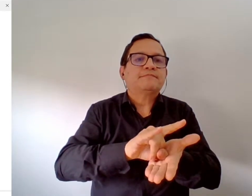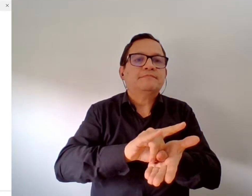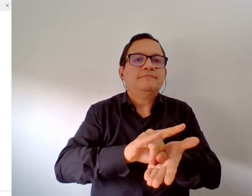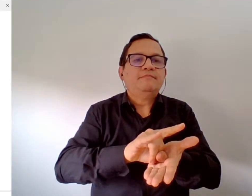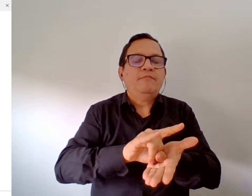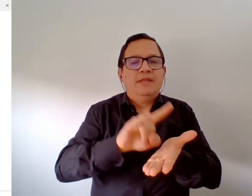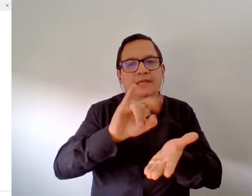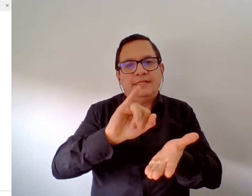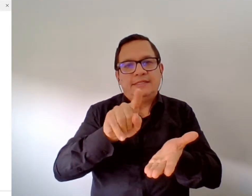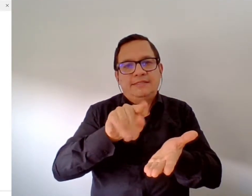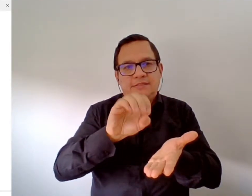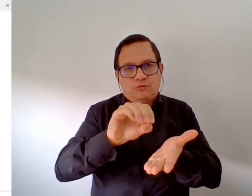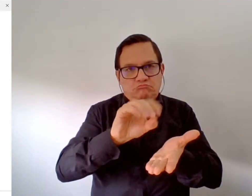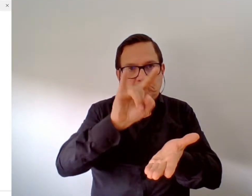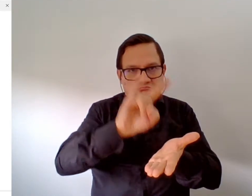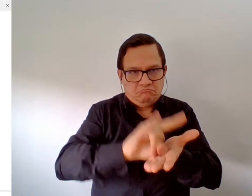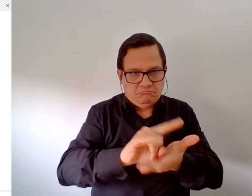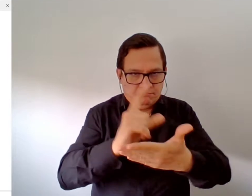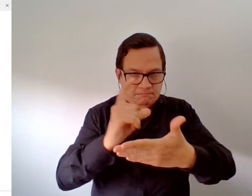Descarga de la ISO.